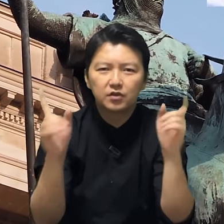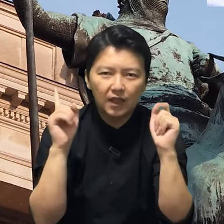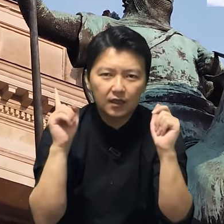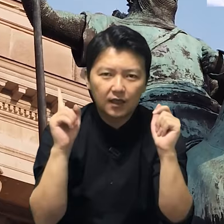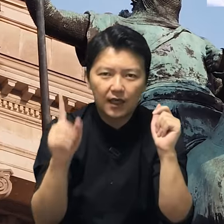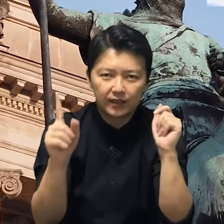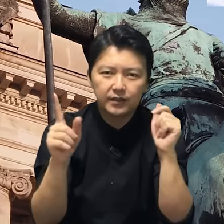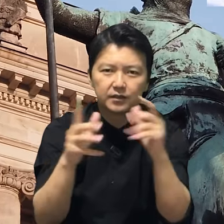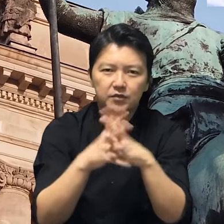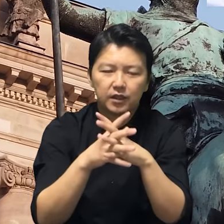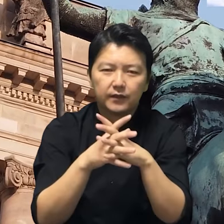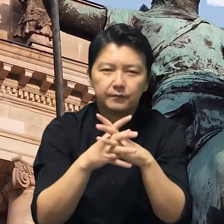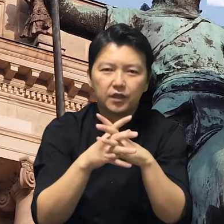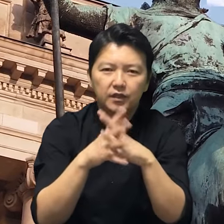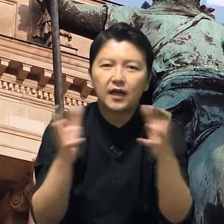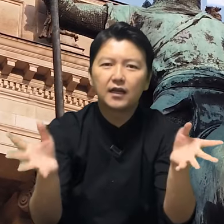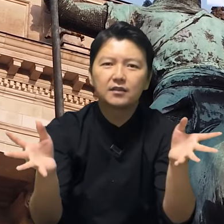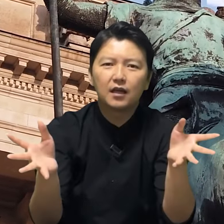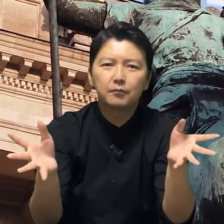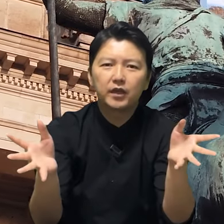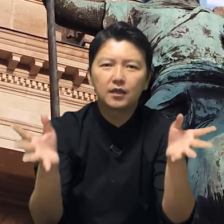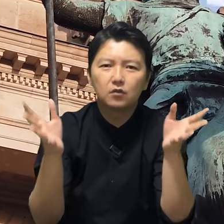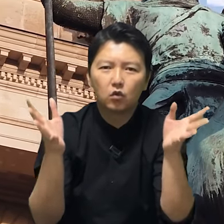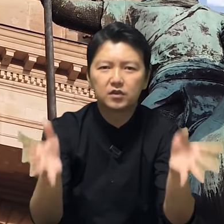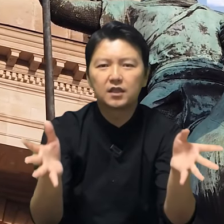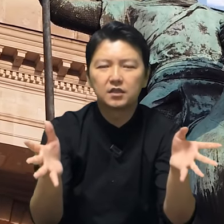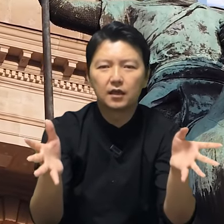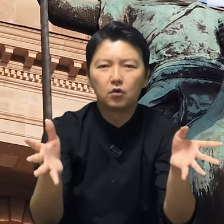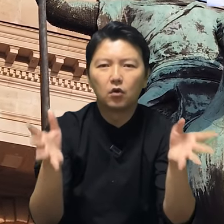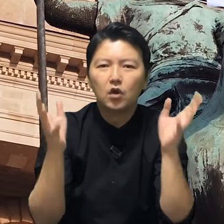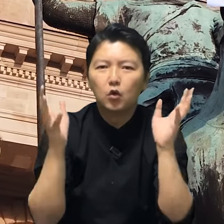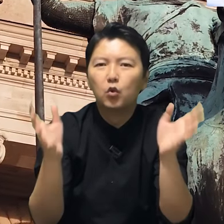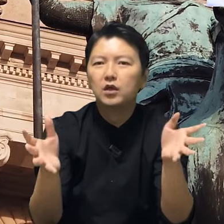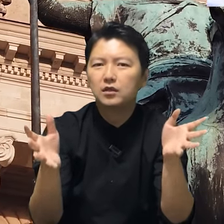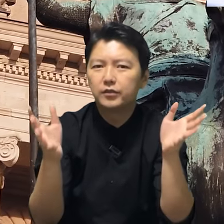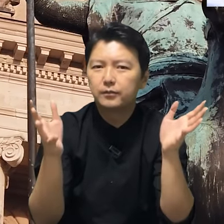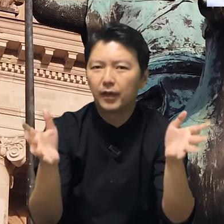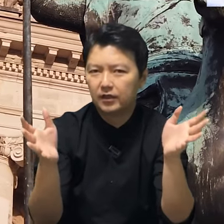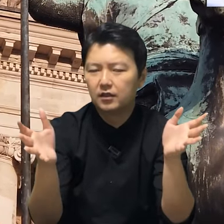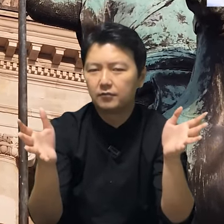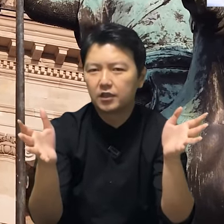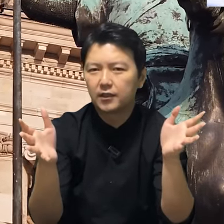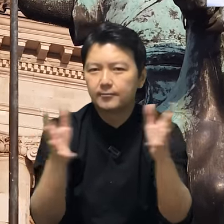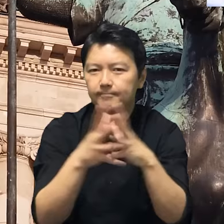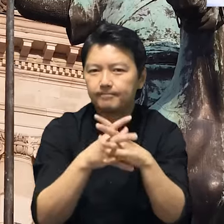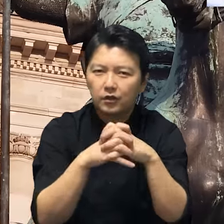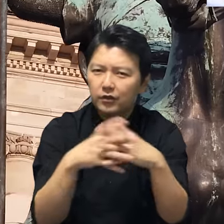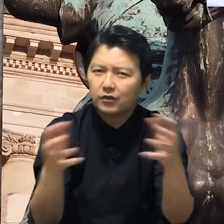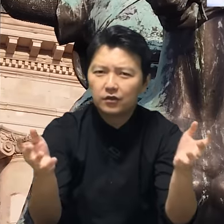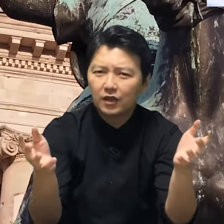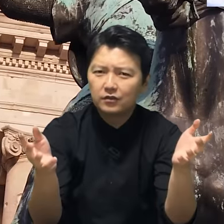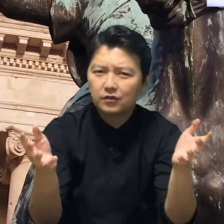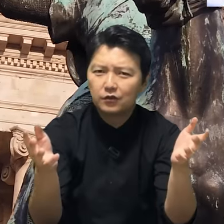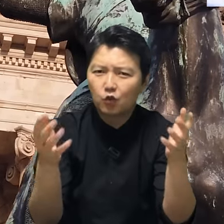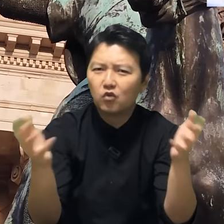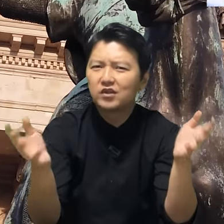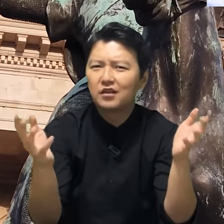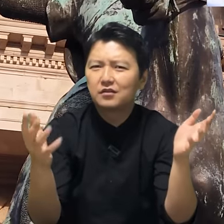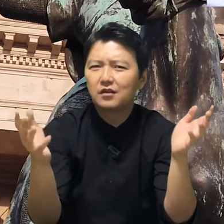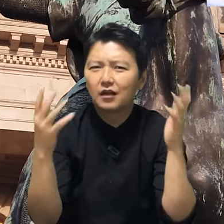딱 하나였습니다. 나라에서 안배한 공장에 들어가고 월급을 받는 겁니다. 이 건달들은 공장에 들어가